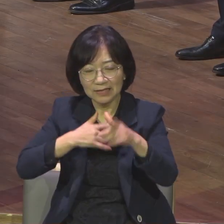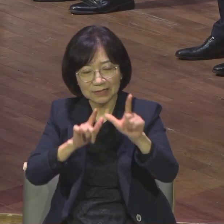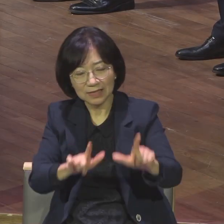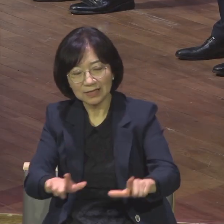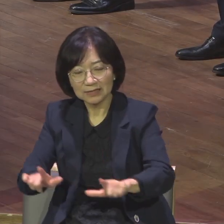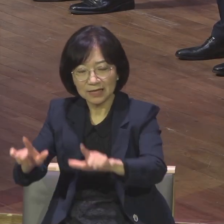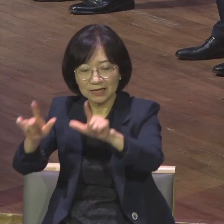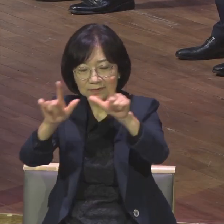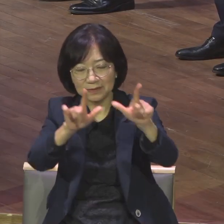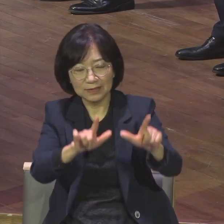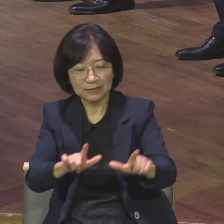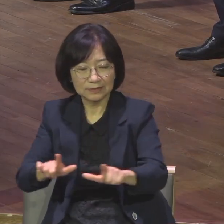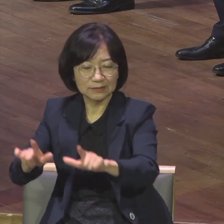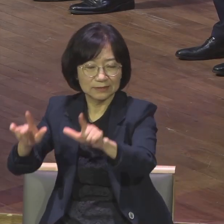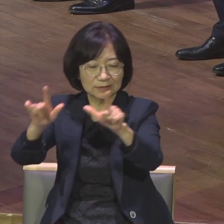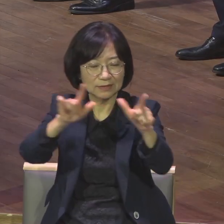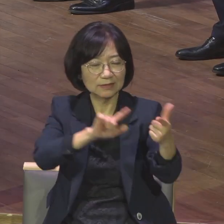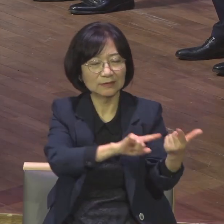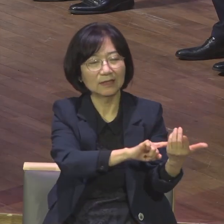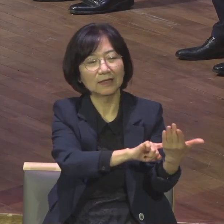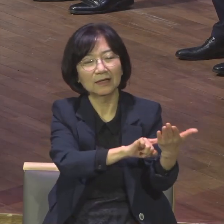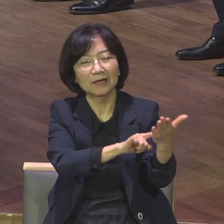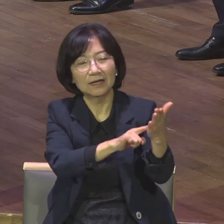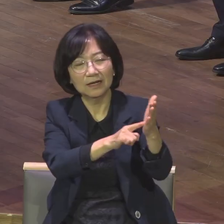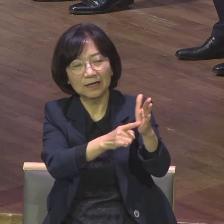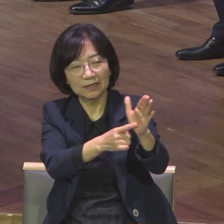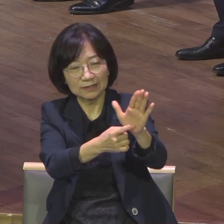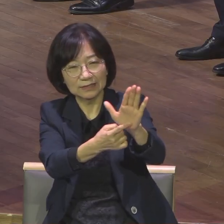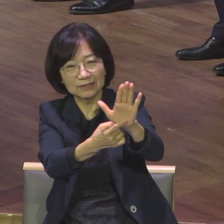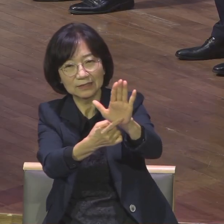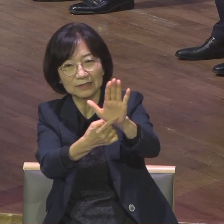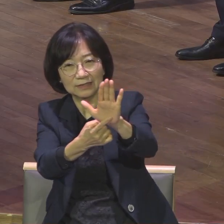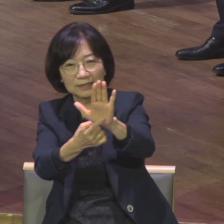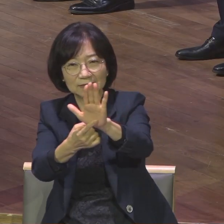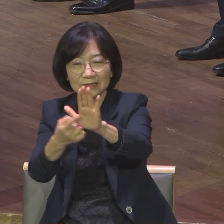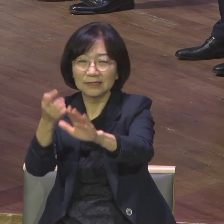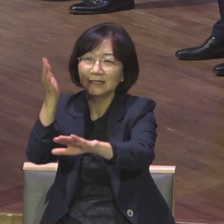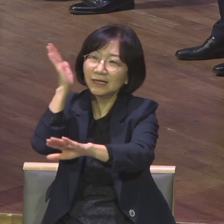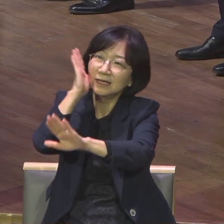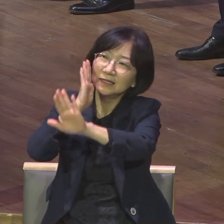예수만 내 삶에 드러나니